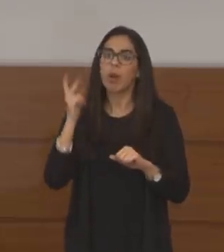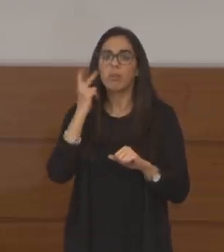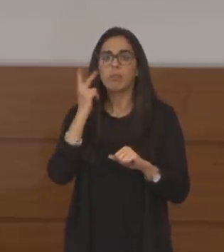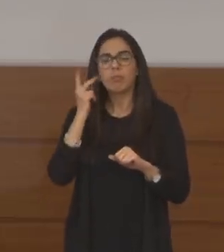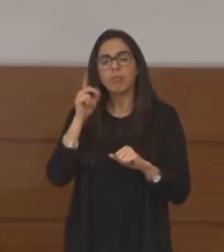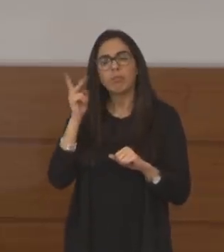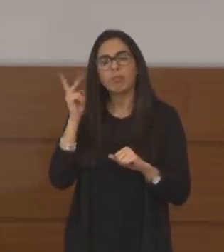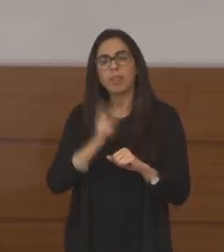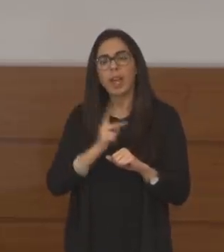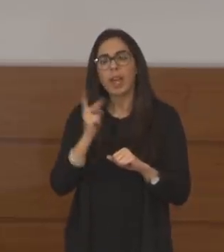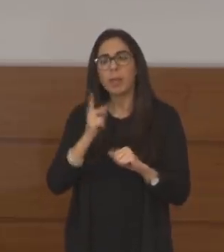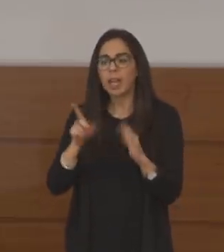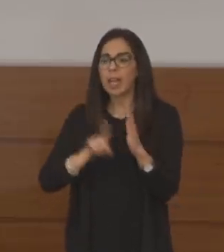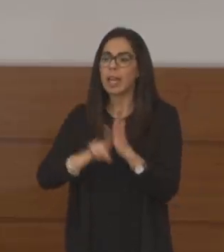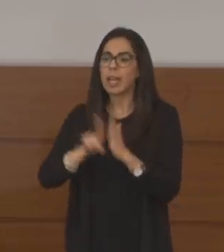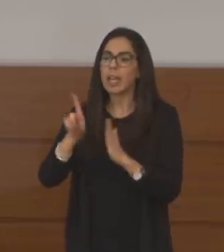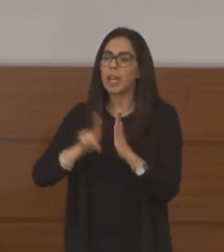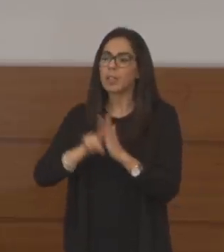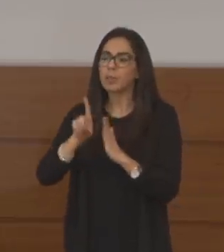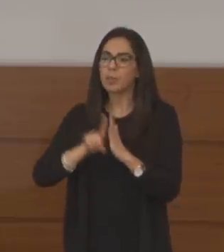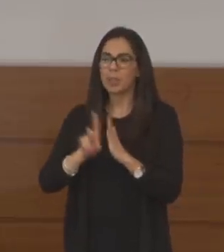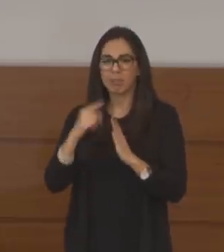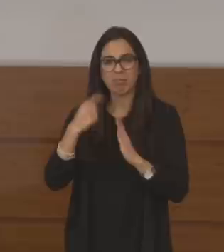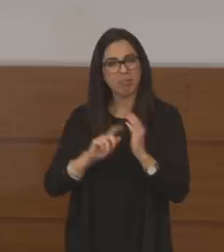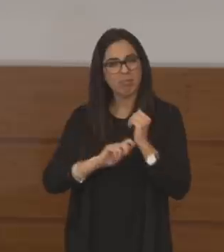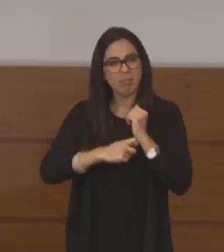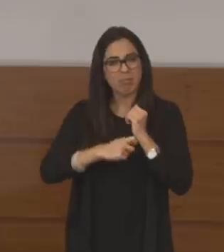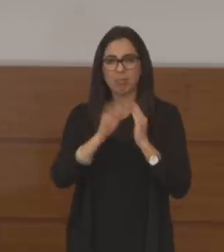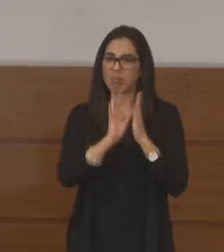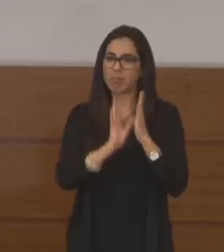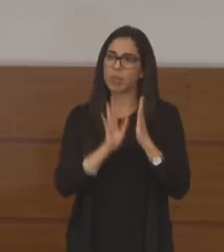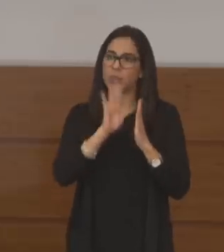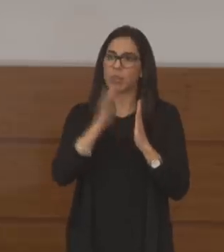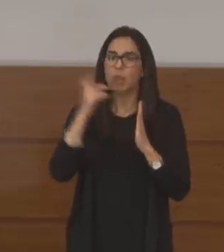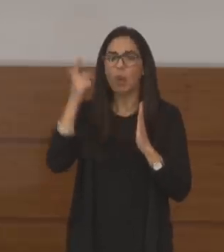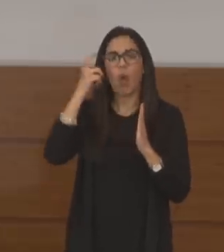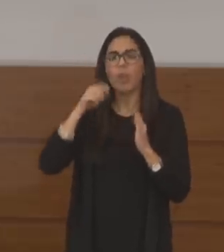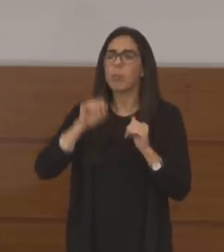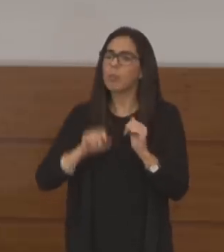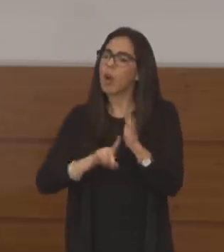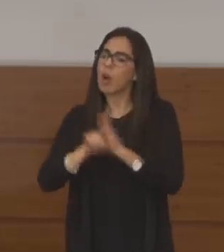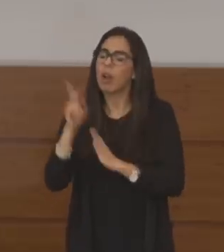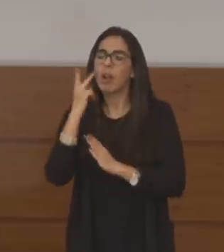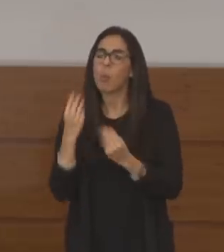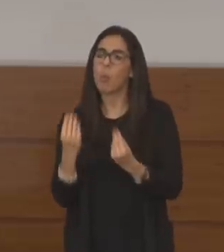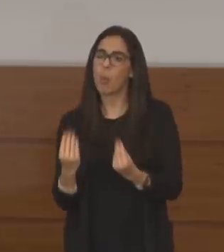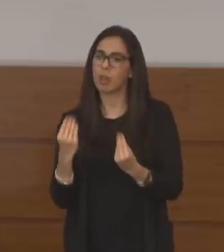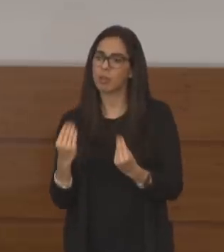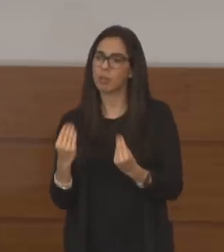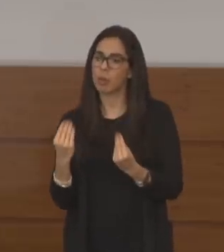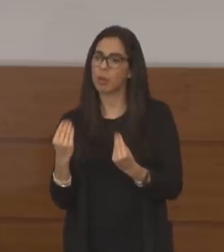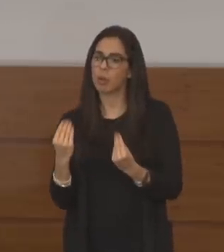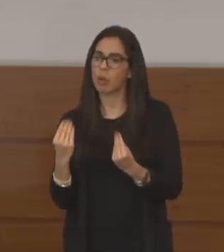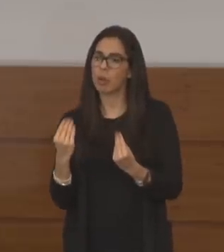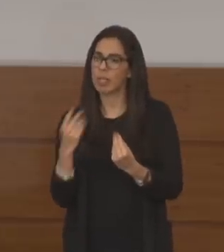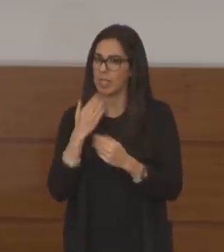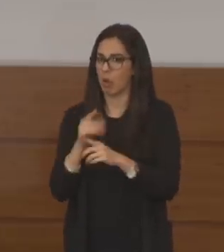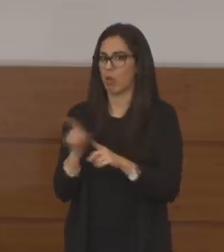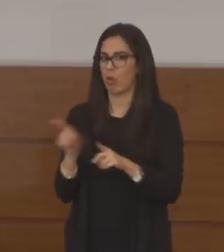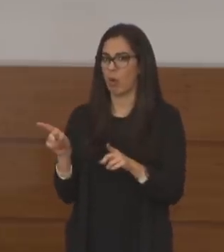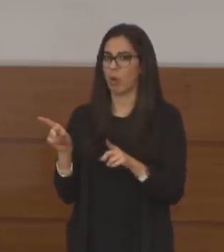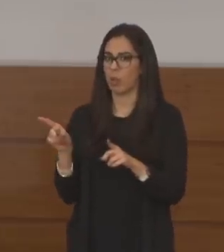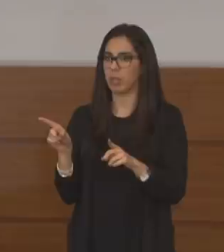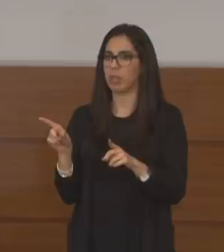misure che sono state prese dal governo secondo voi dopo questa queste scelte e come